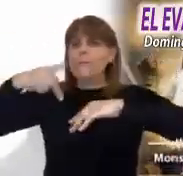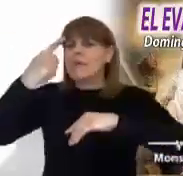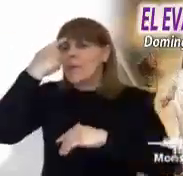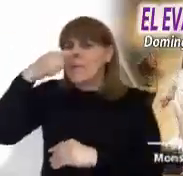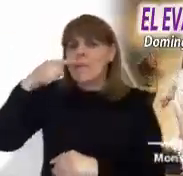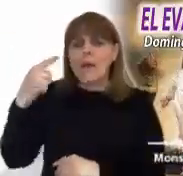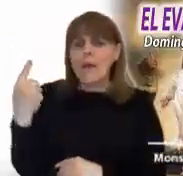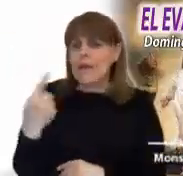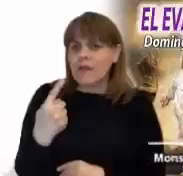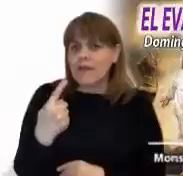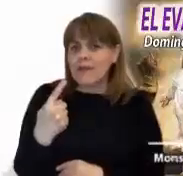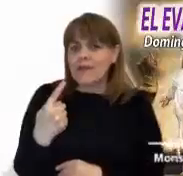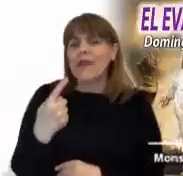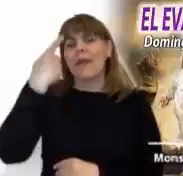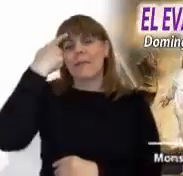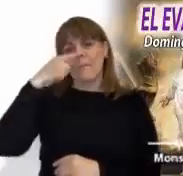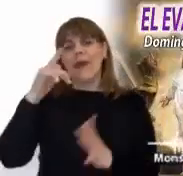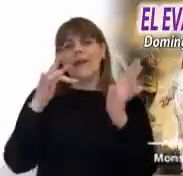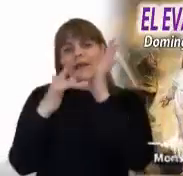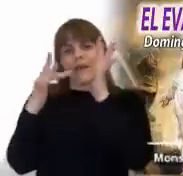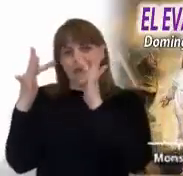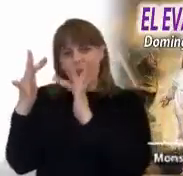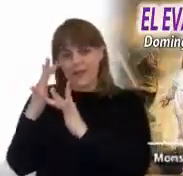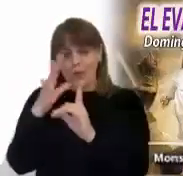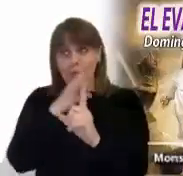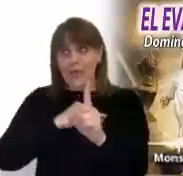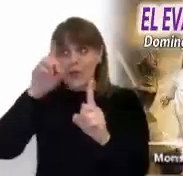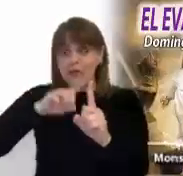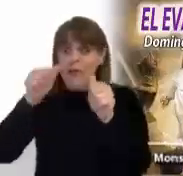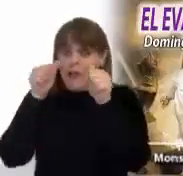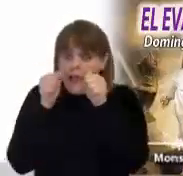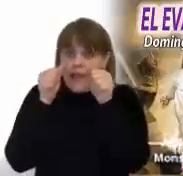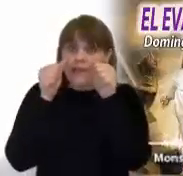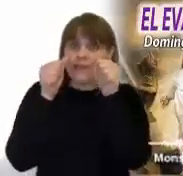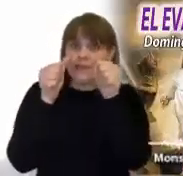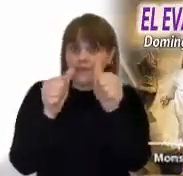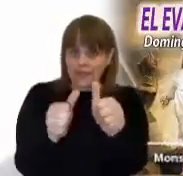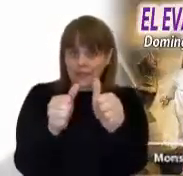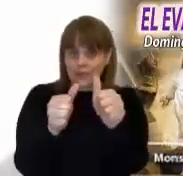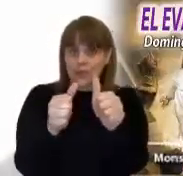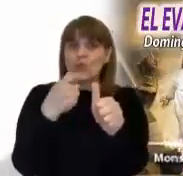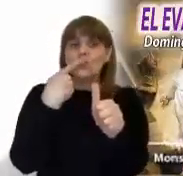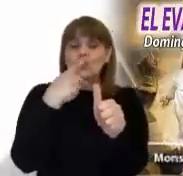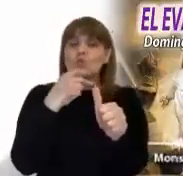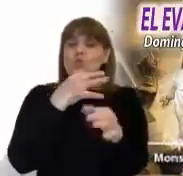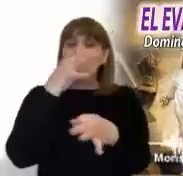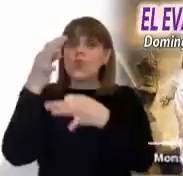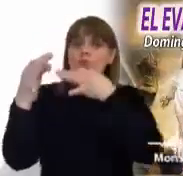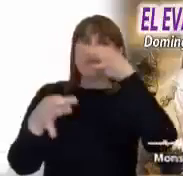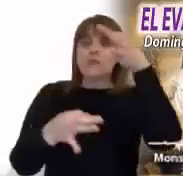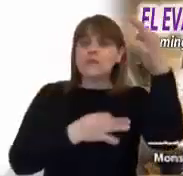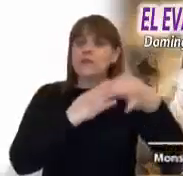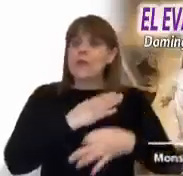finalidad: escuchar la voz del Hijo, oír su buena nueva,